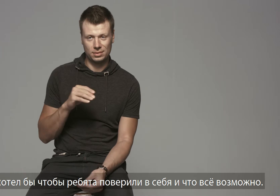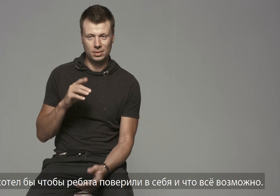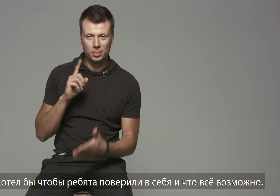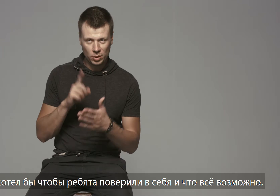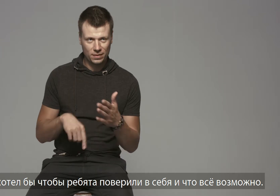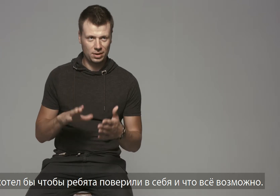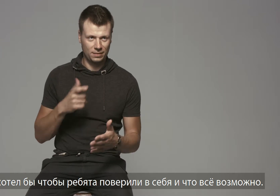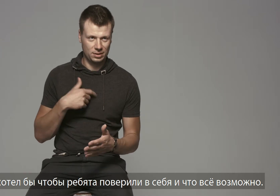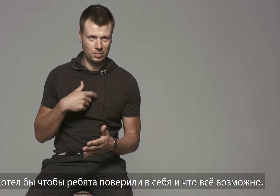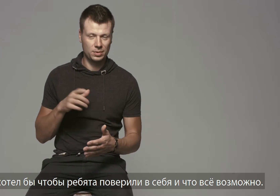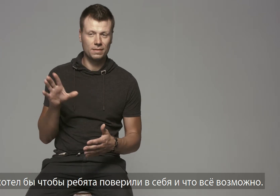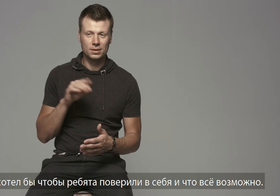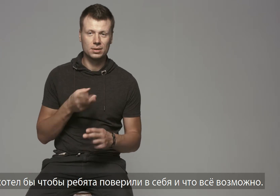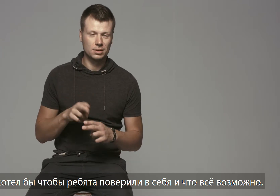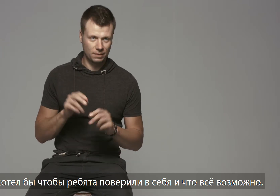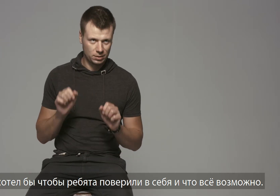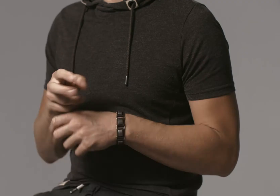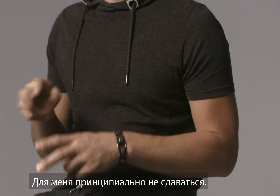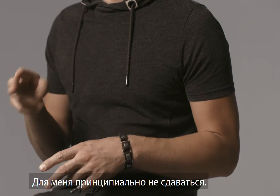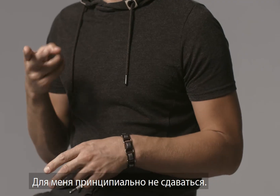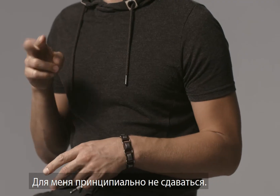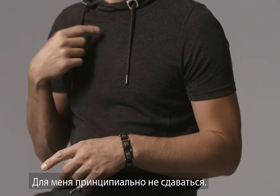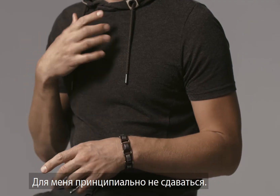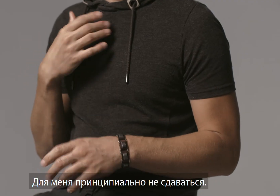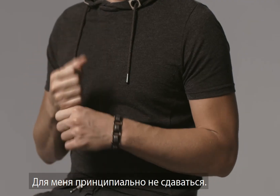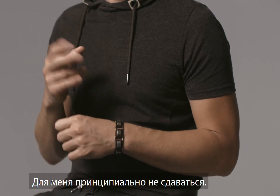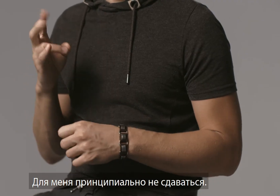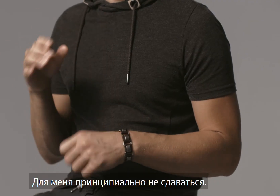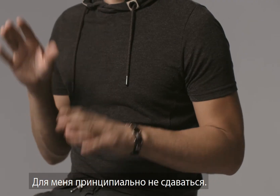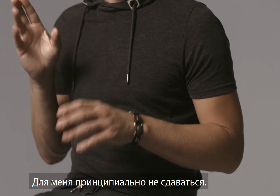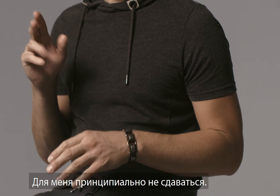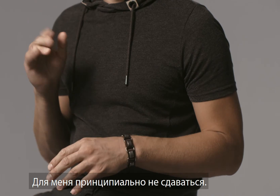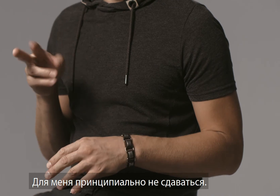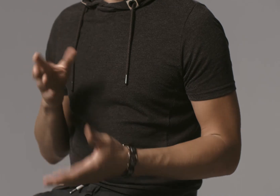поверили в себя и что все возможно. Для меня принципиально не сдаваться.